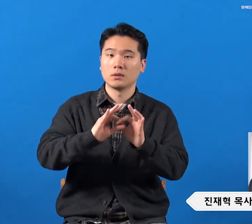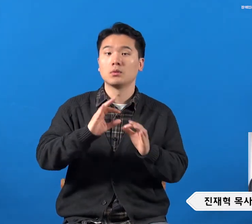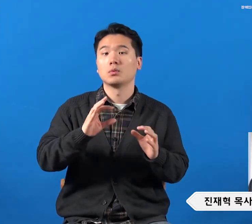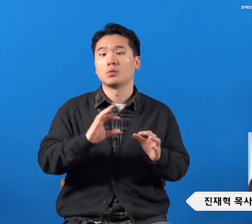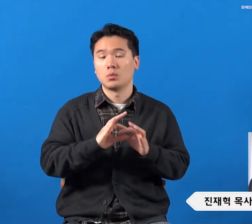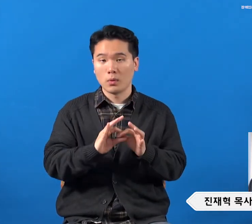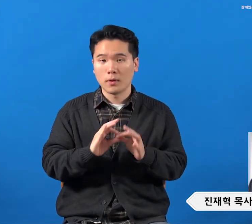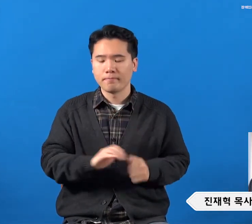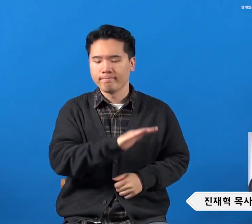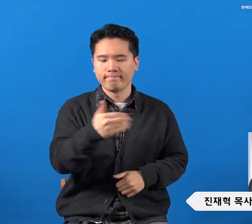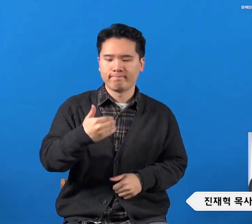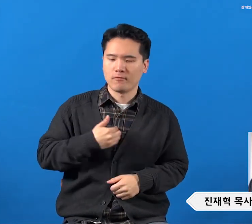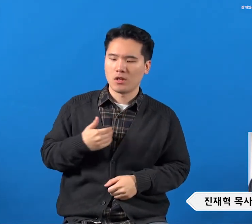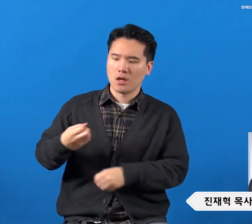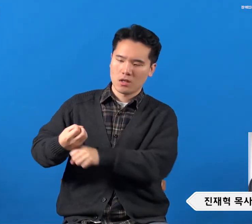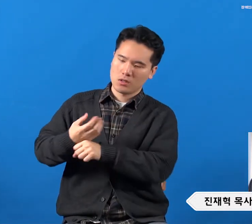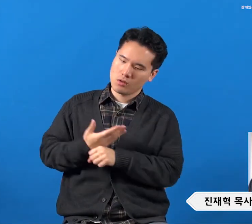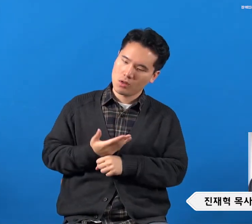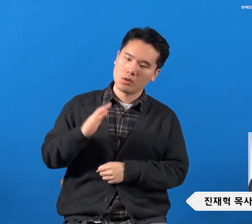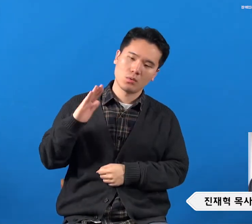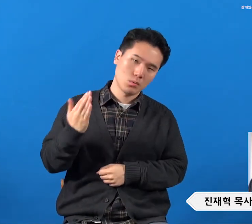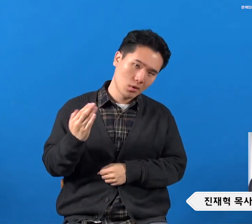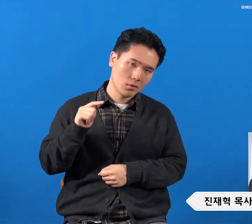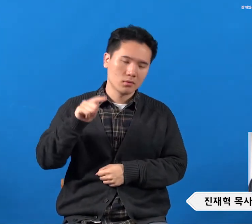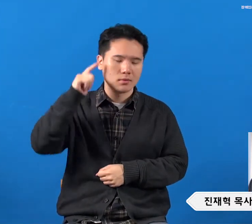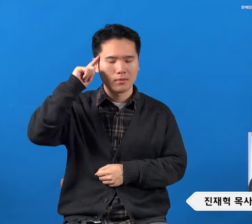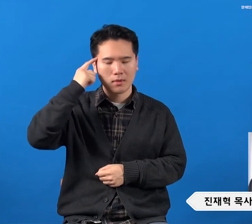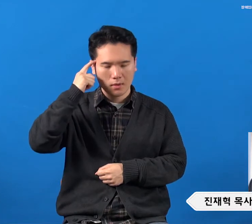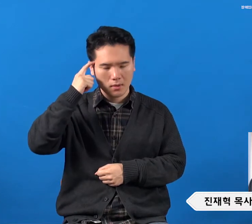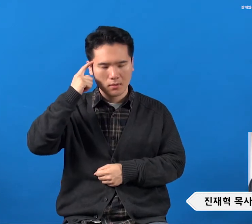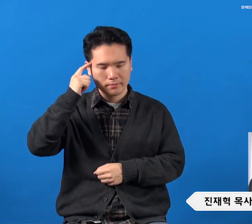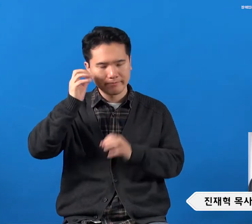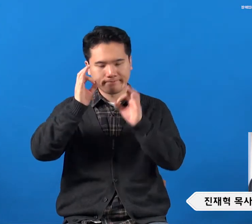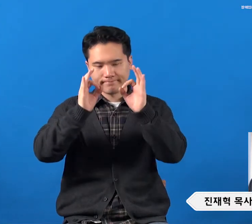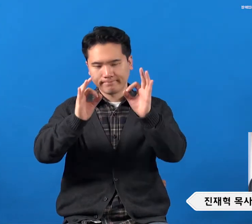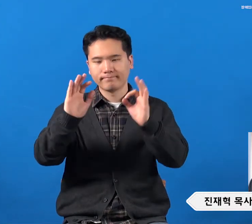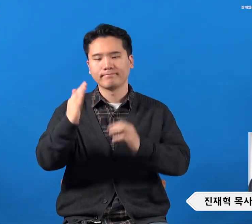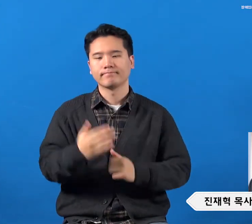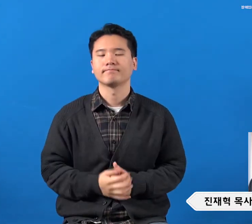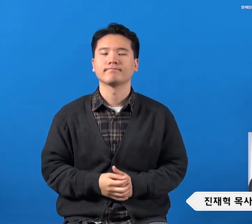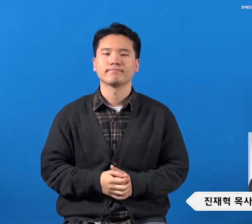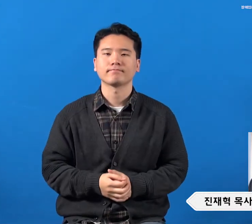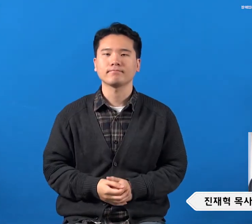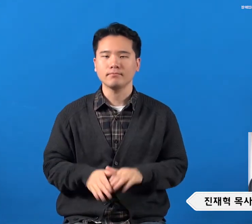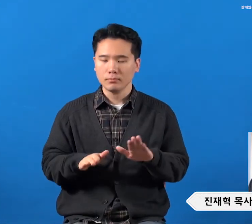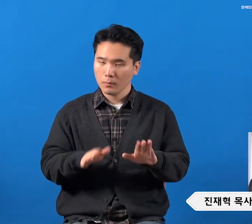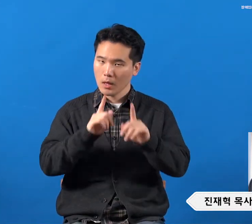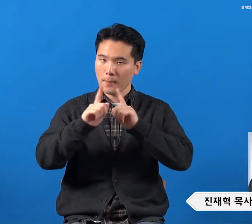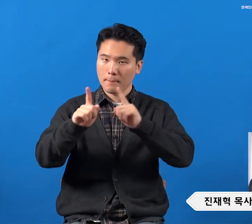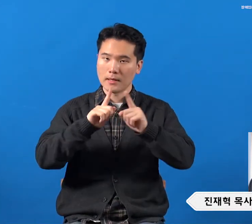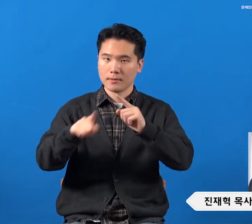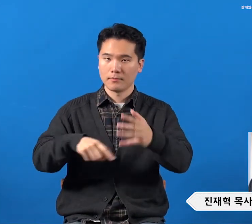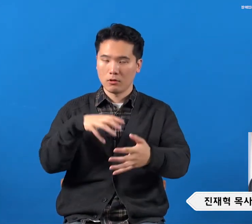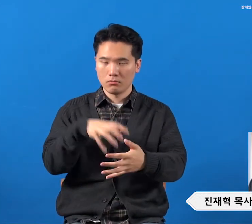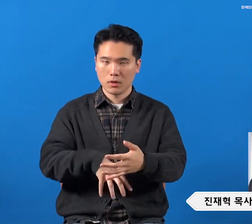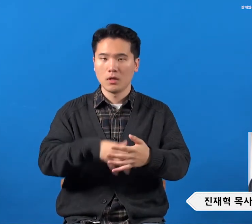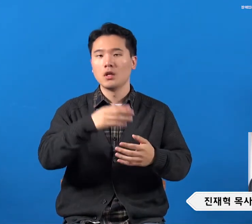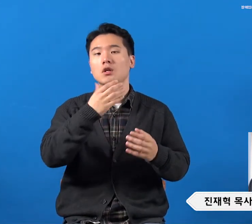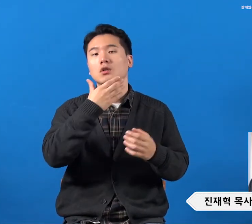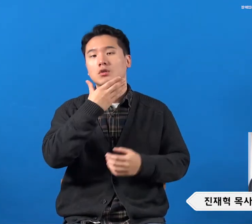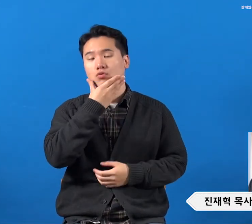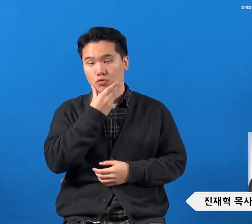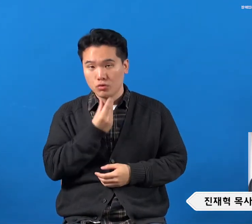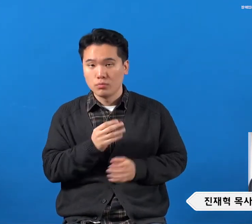통해 우리에게까지 왔다는 사실을 우리는 생각하게 됩니다. 오늘 이 말씀 가운데